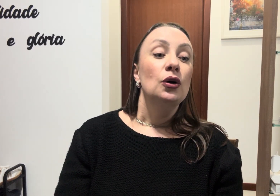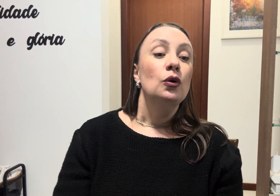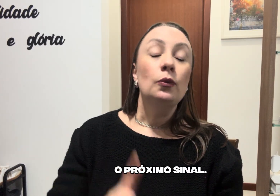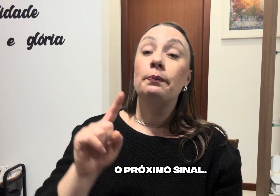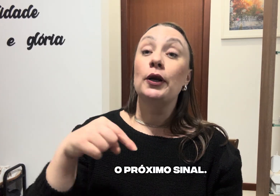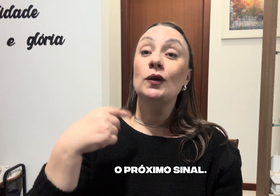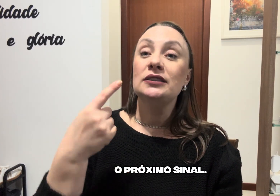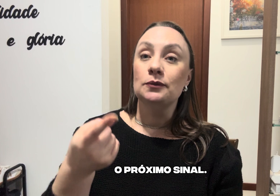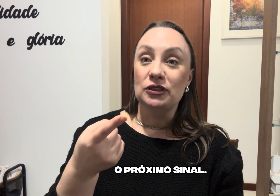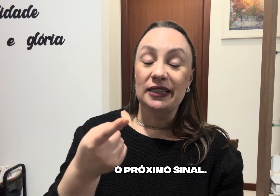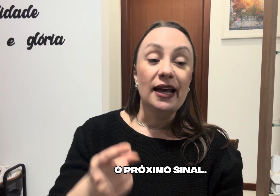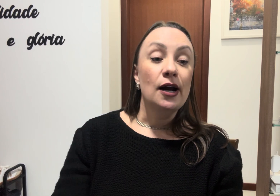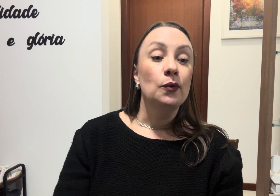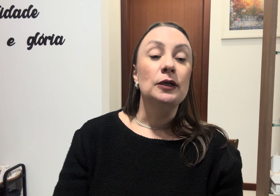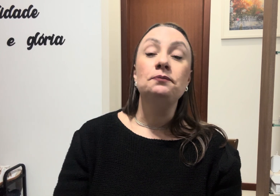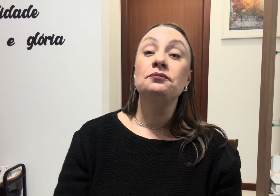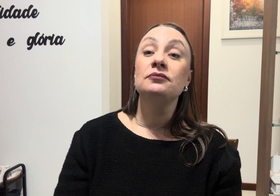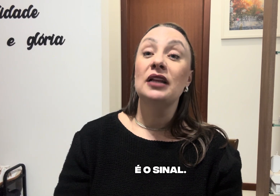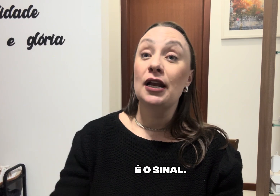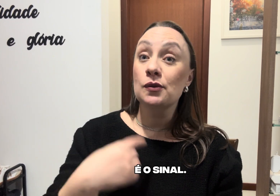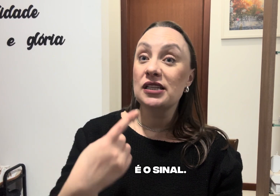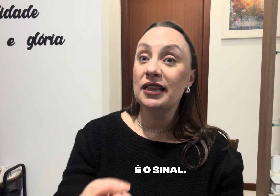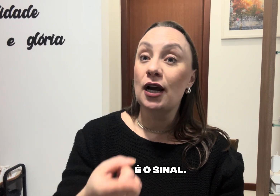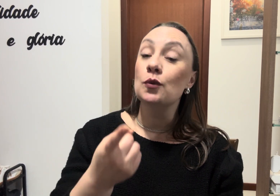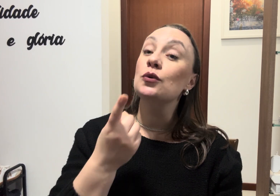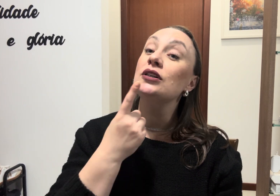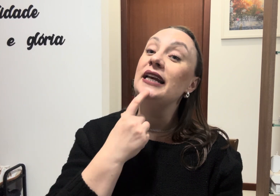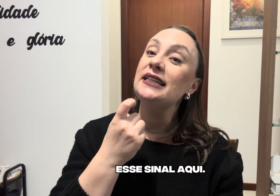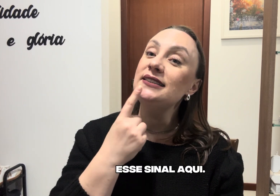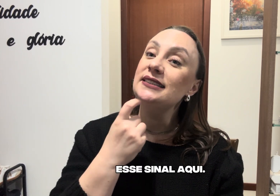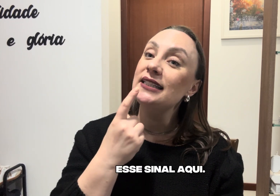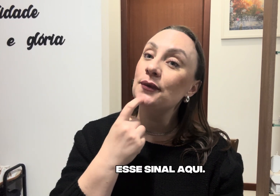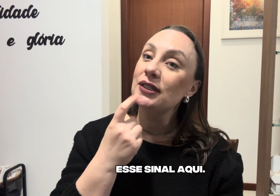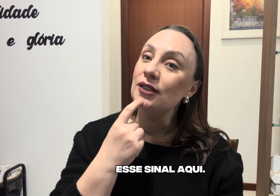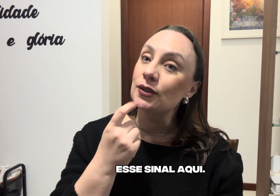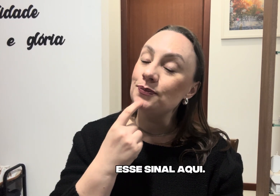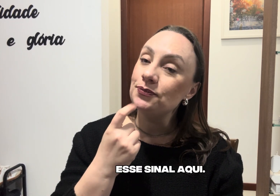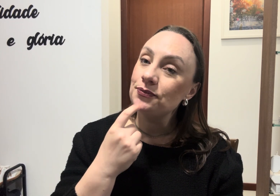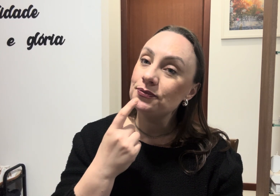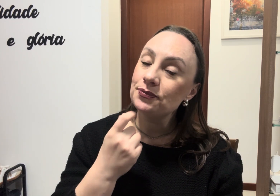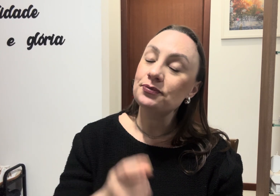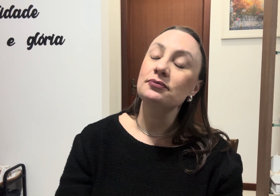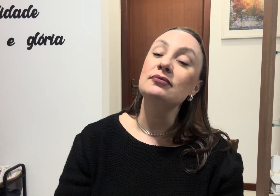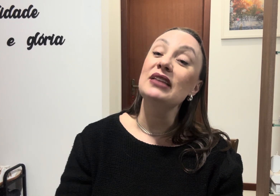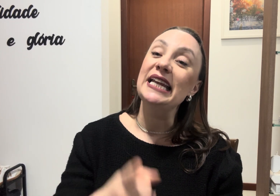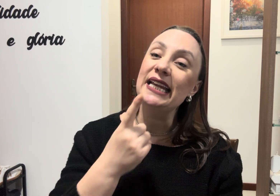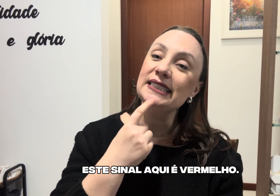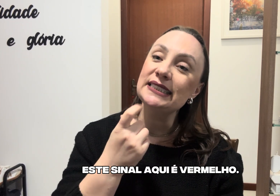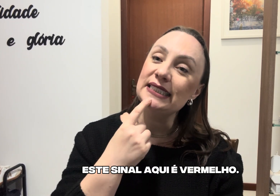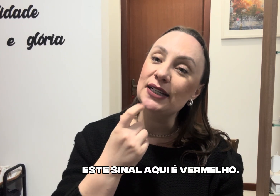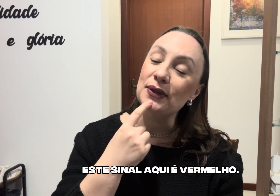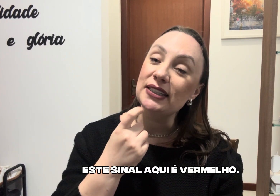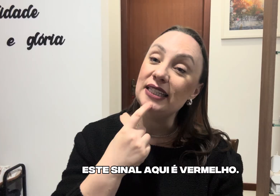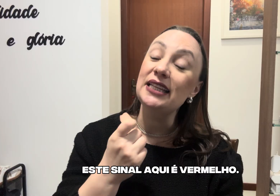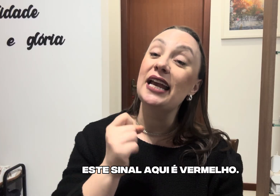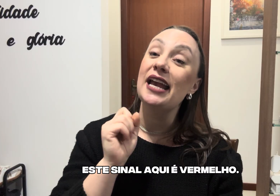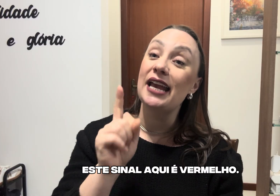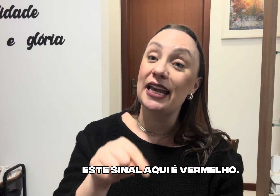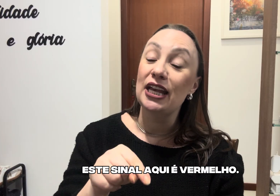O próximo sinal é o sinal, esse sinal aqui, ó. Esse sinal aqui é